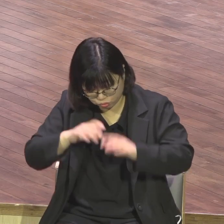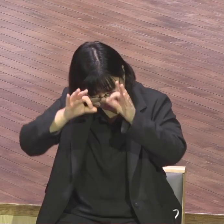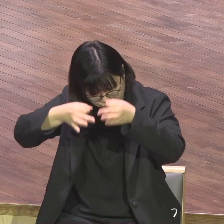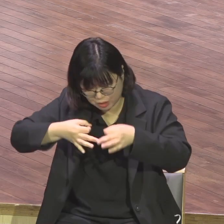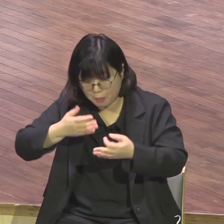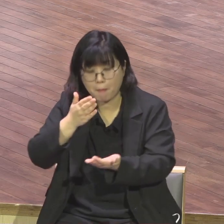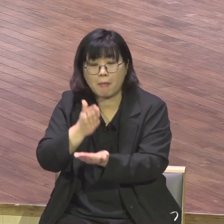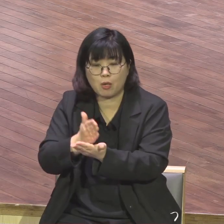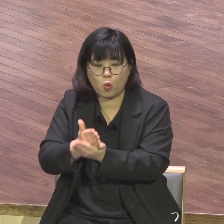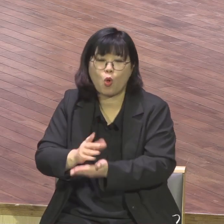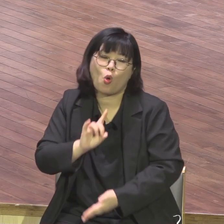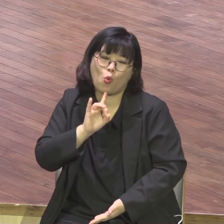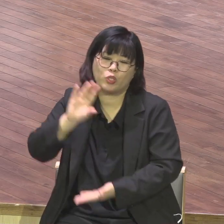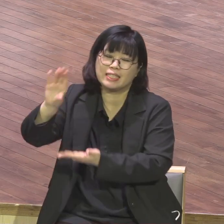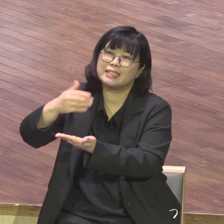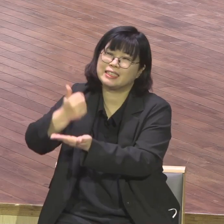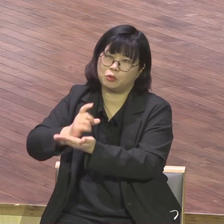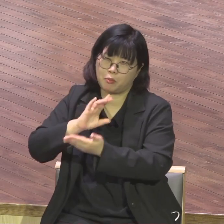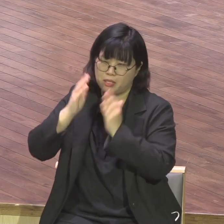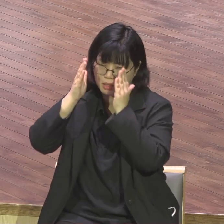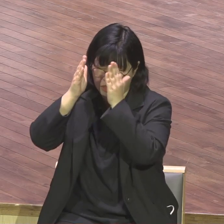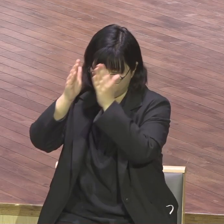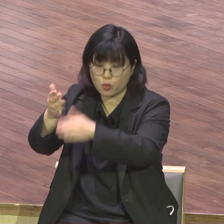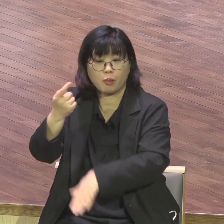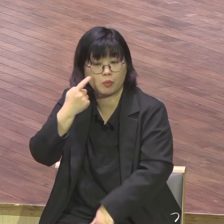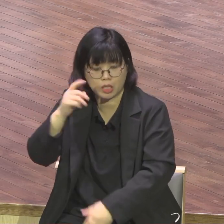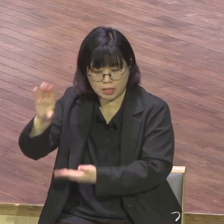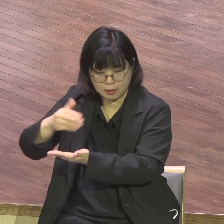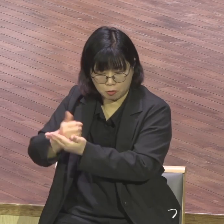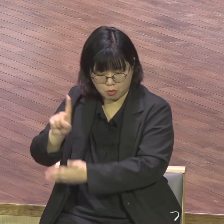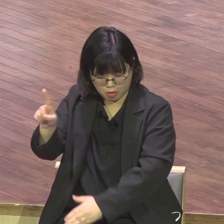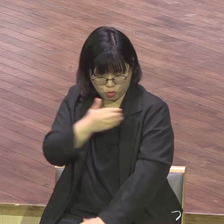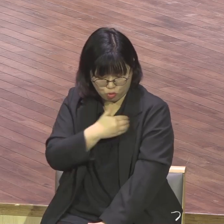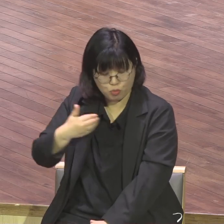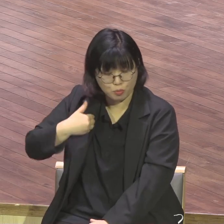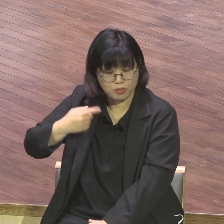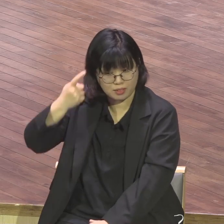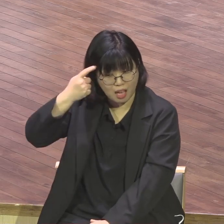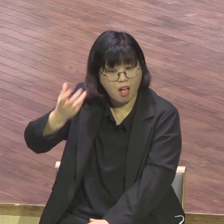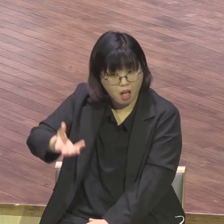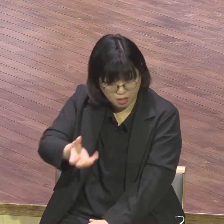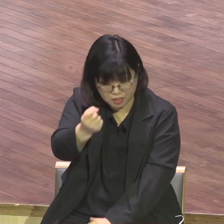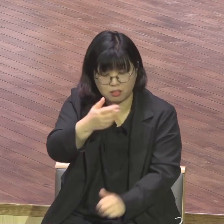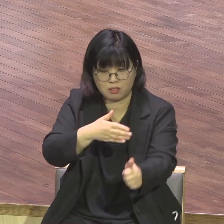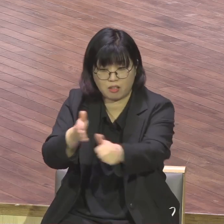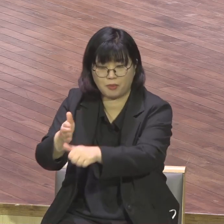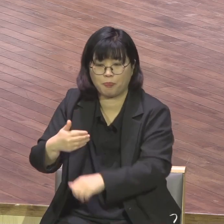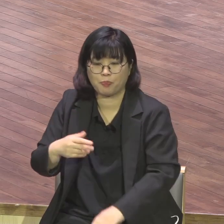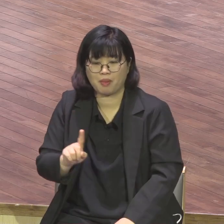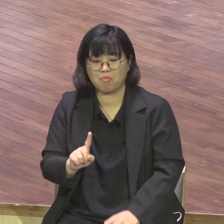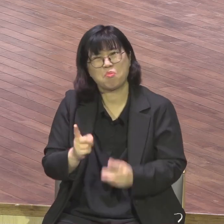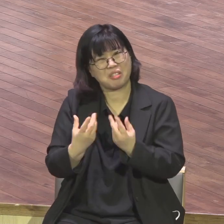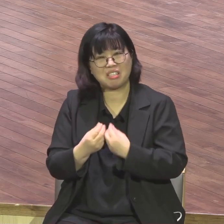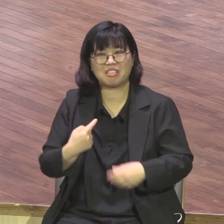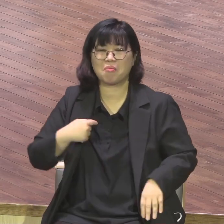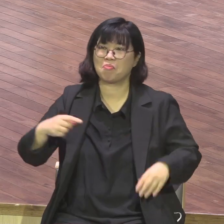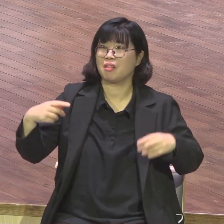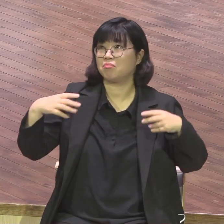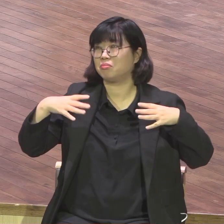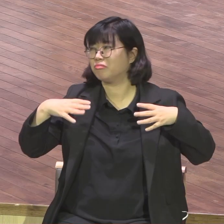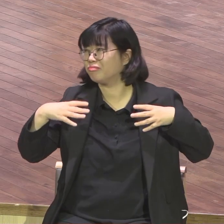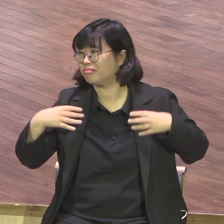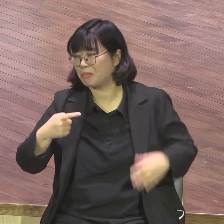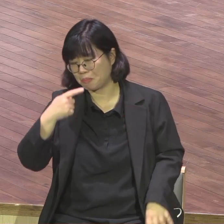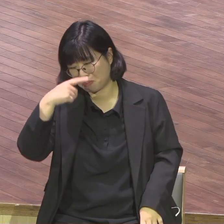솔직히 쇼하면 안 돼요. 건방지게 말해요. 뭐 자기가 잘난 척, 자기가 뭐 남들보다 나은 척